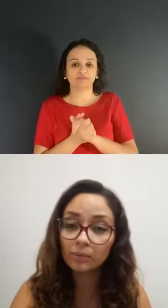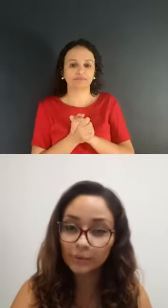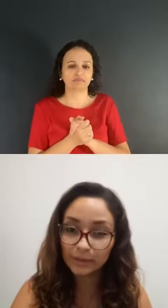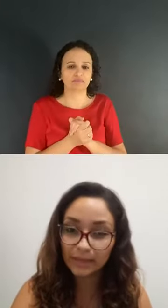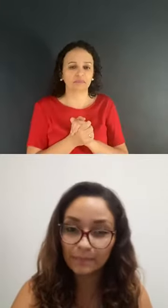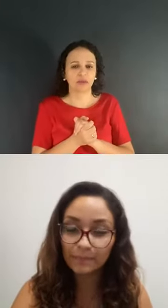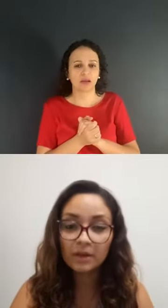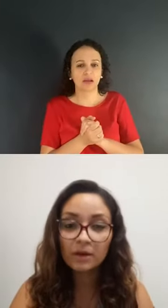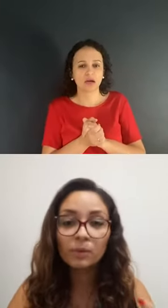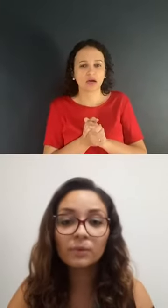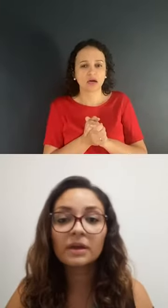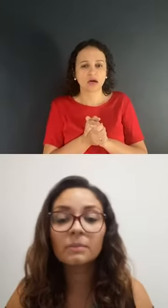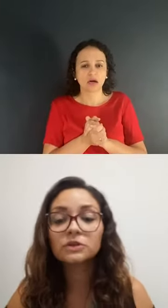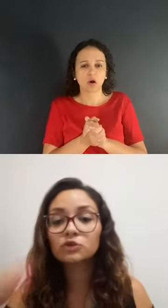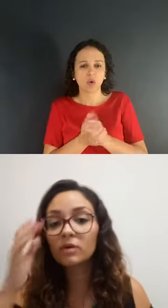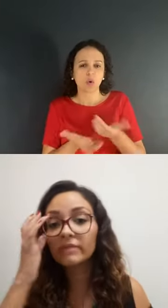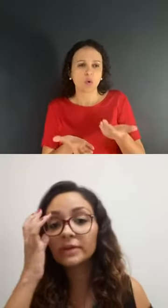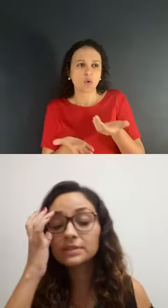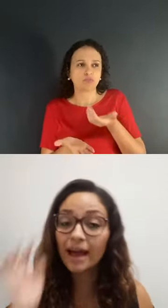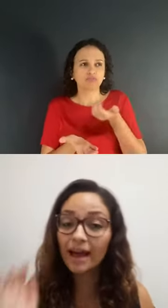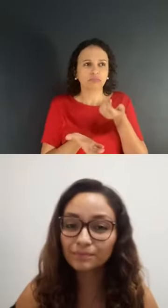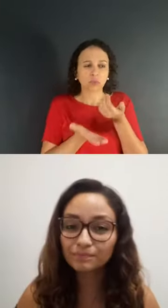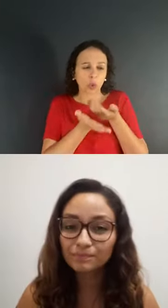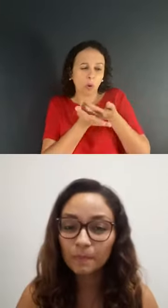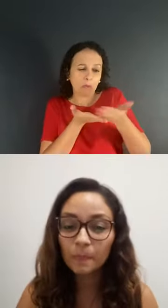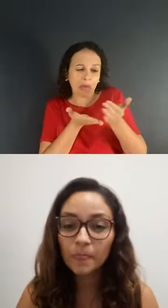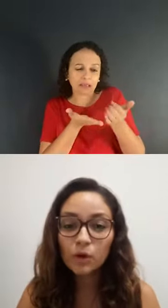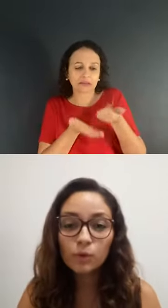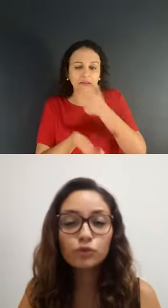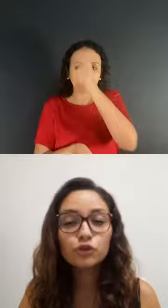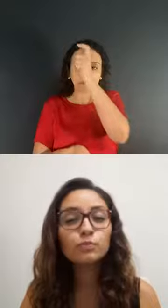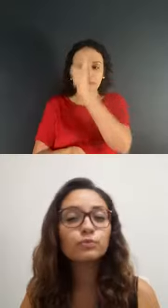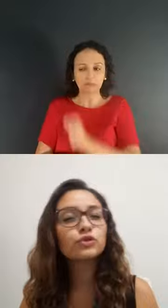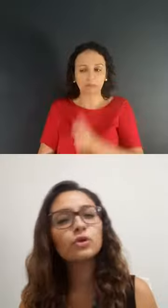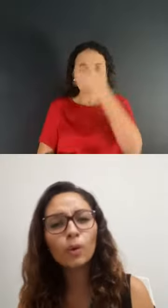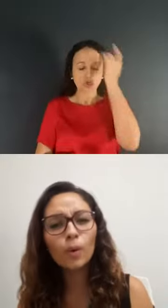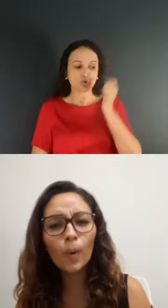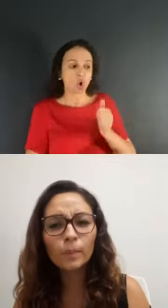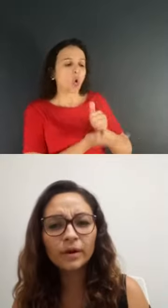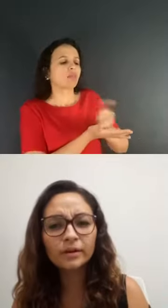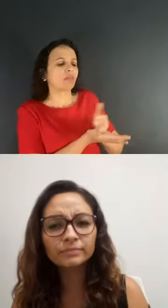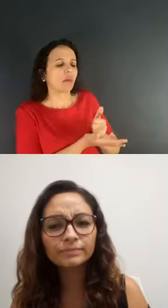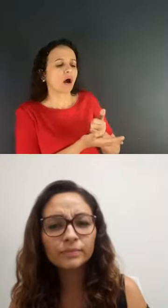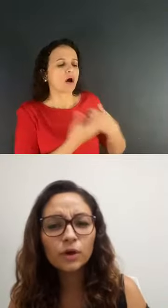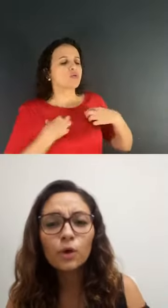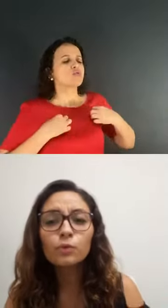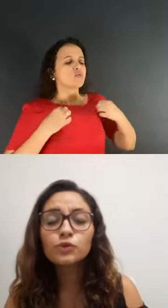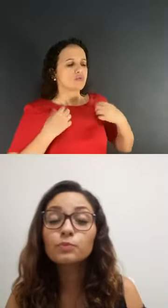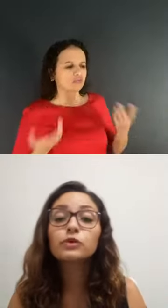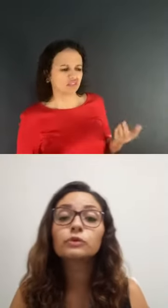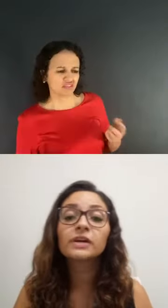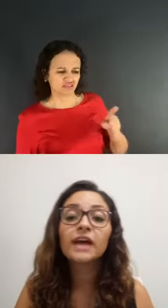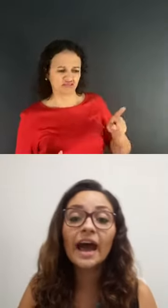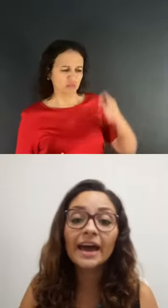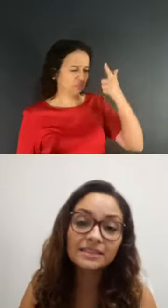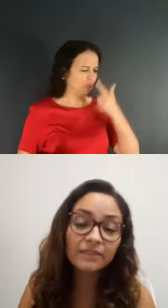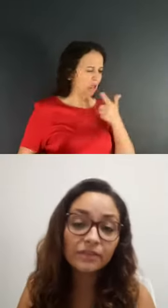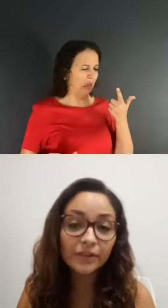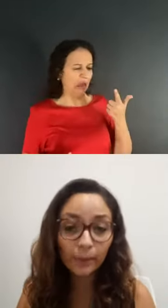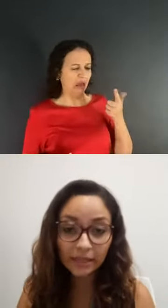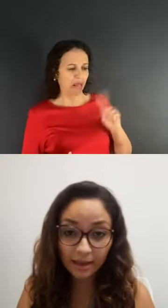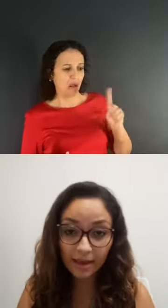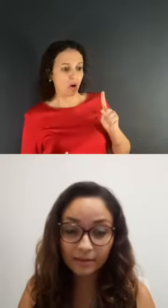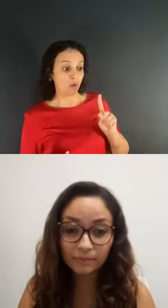começa a controlar o que a pessoa vai usar, o tipo de roupa, o tipo de lugares que